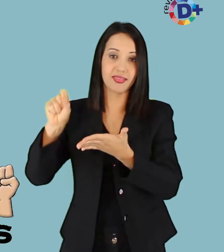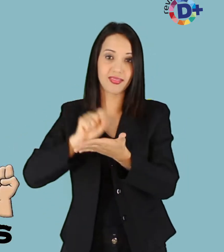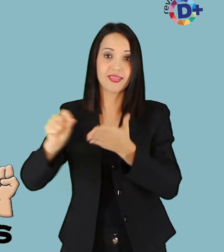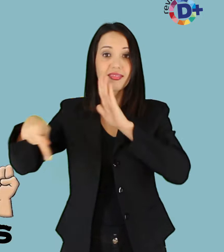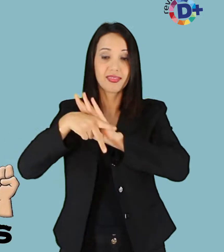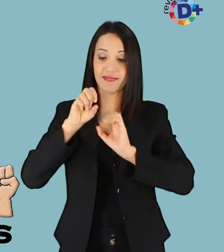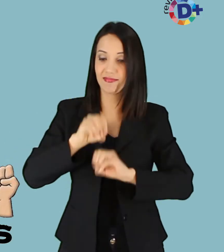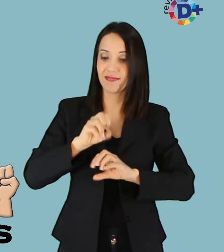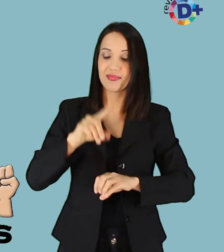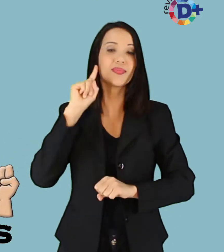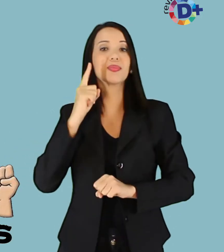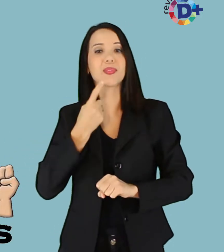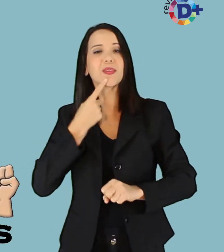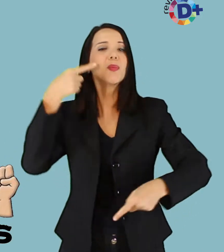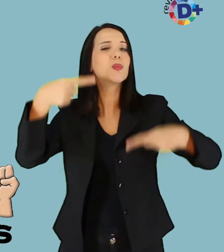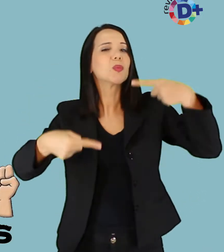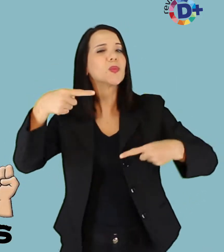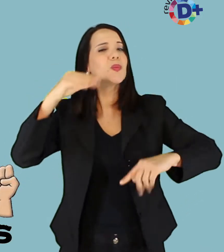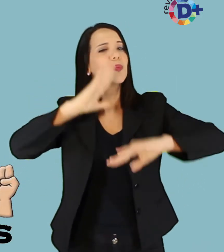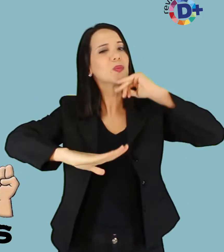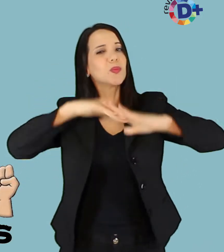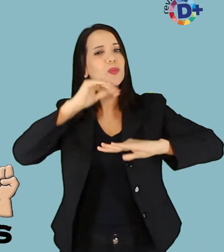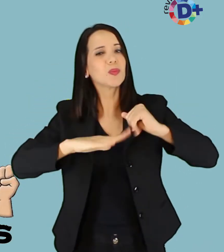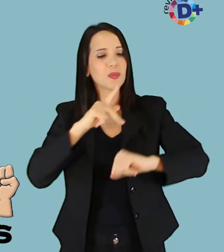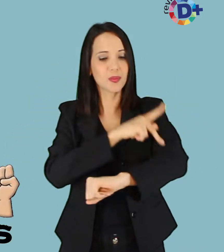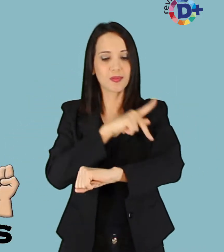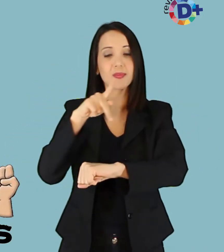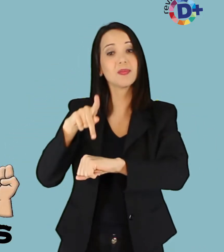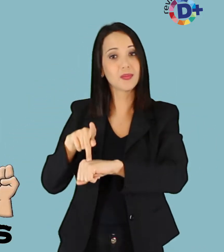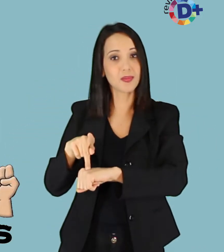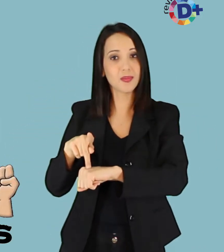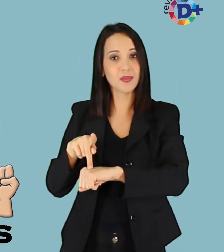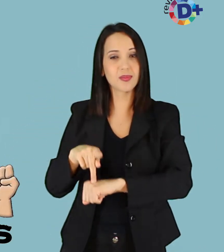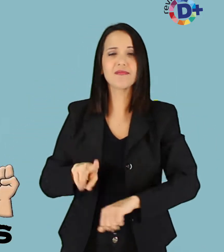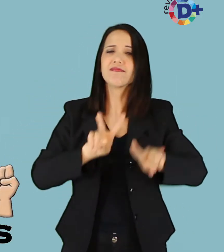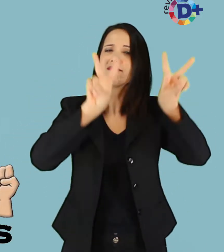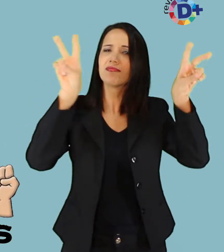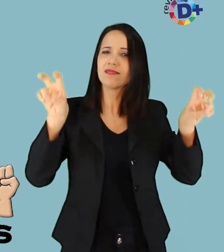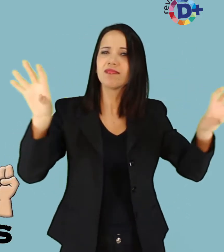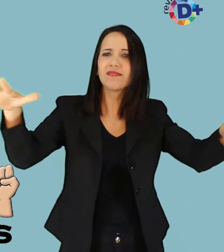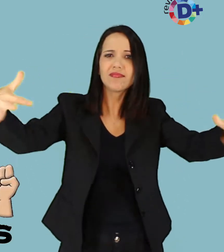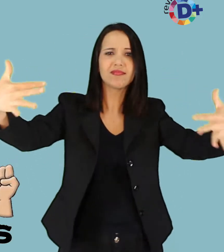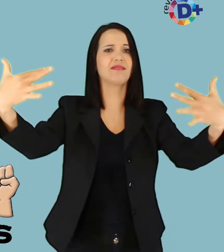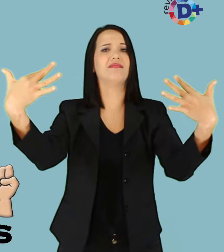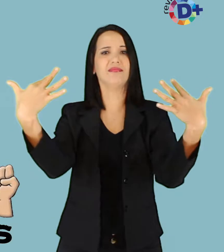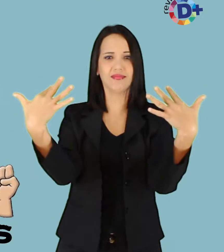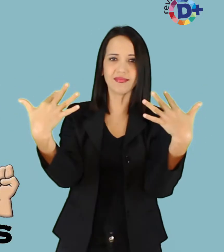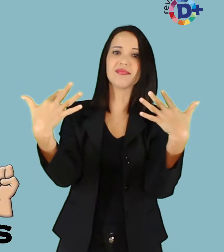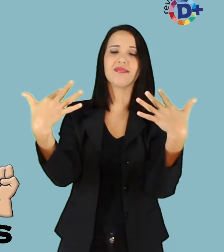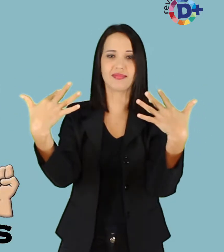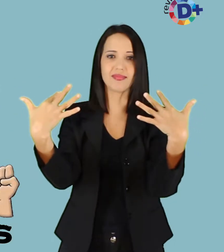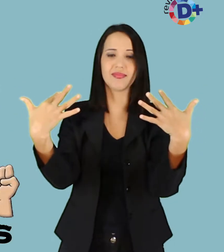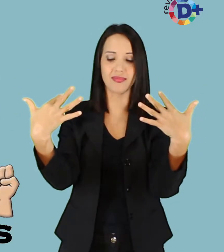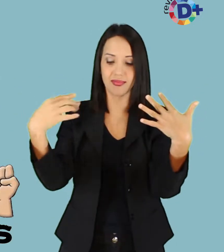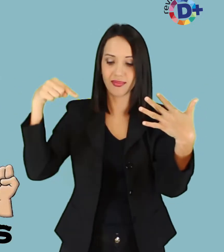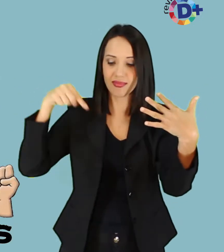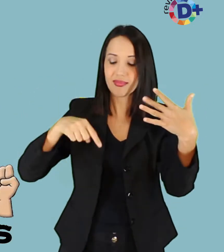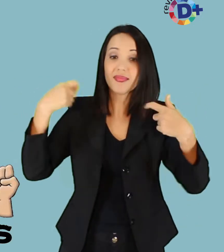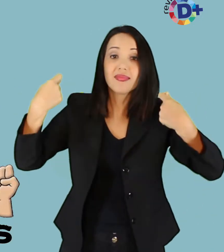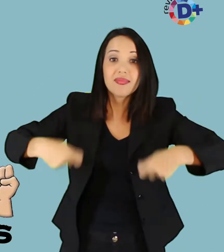na Educação dos Surdos, das Políticas às Práticas Pedagógicas, chamamos um pouco a atenção para isso, para